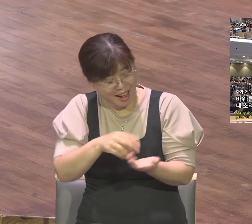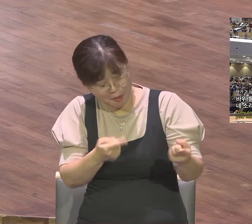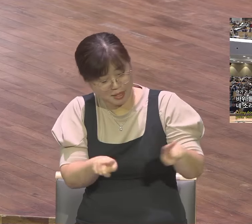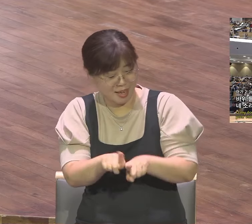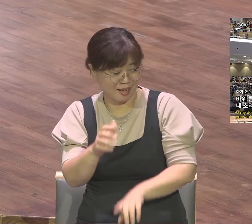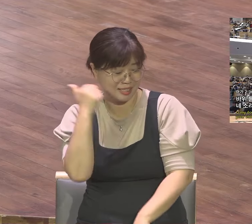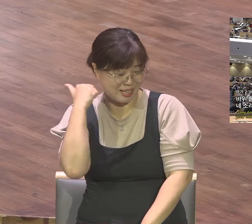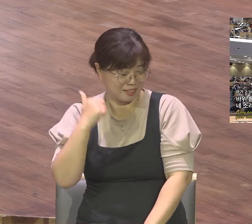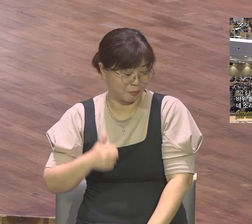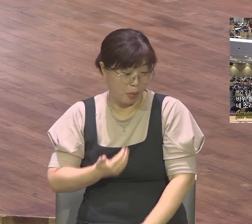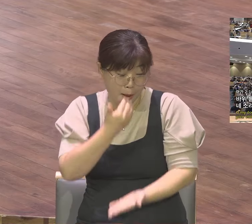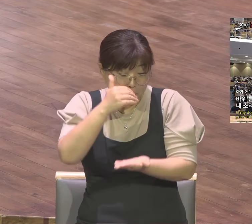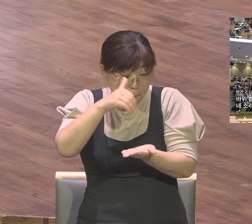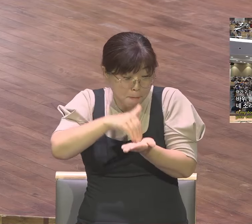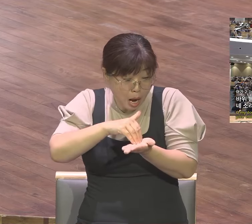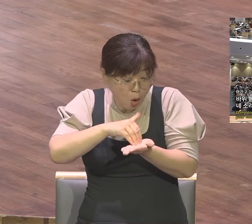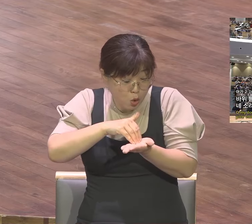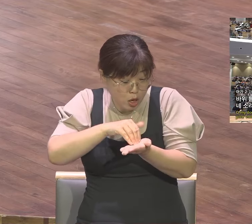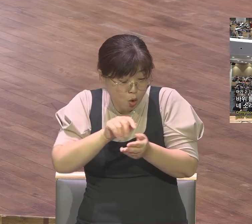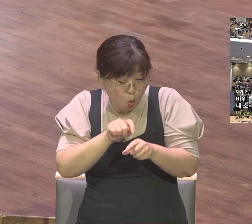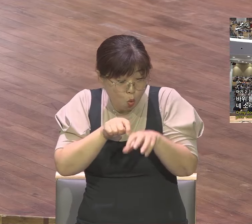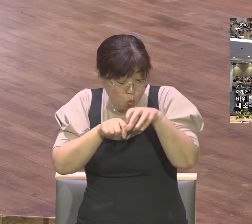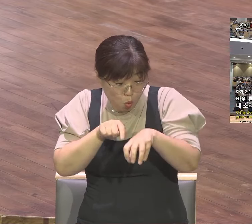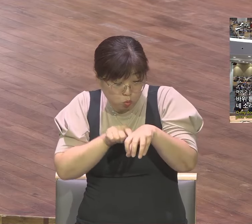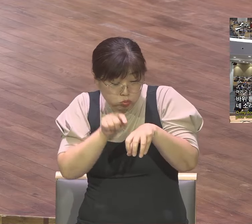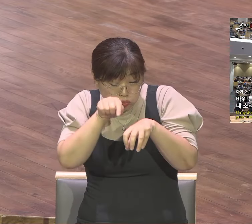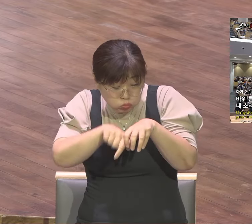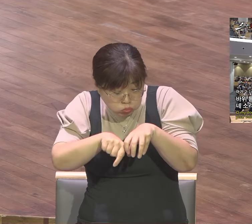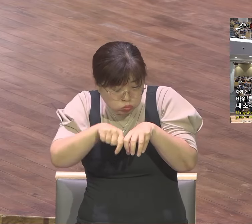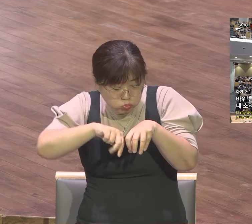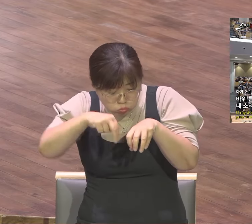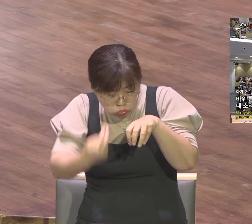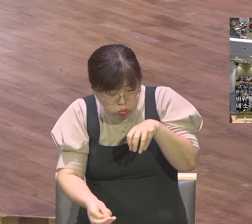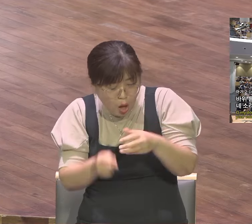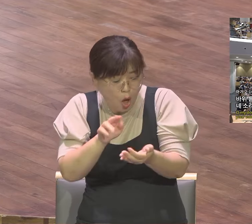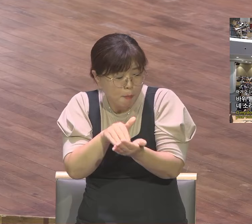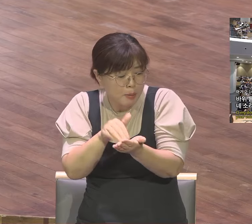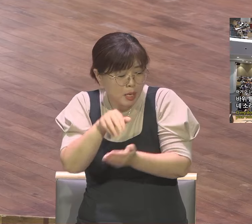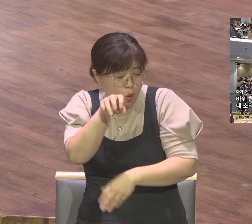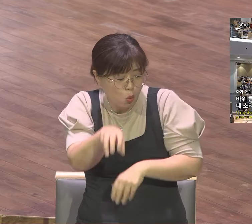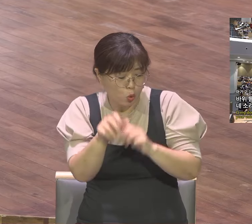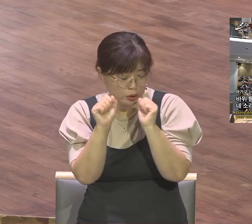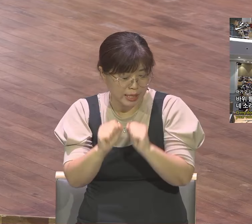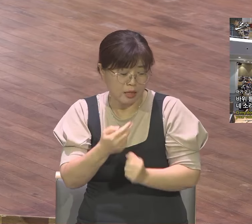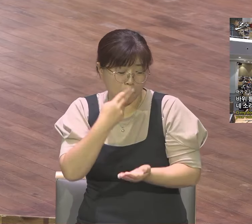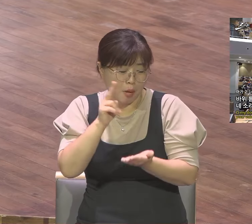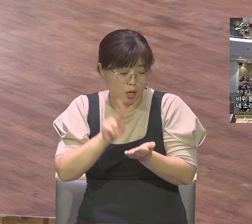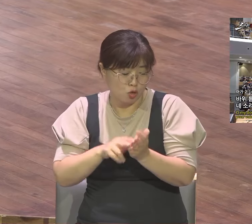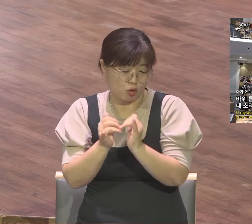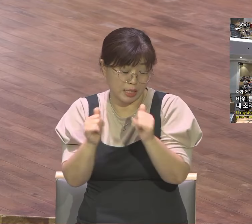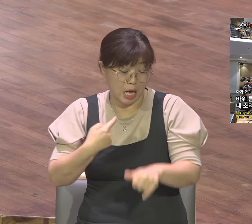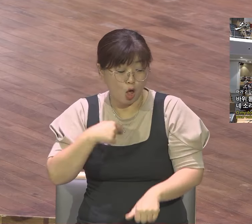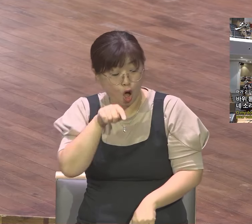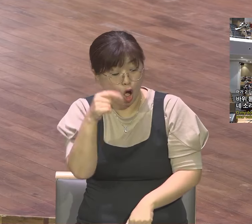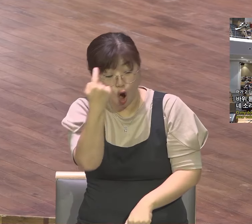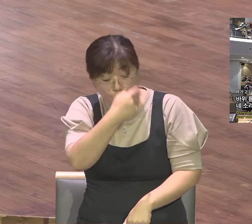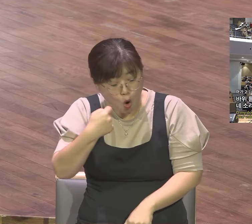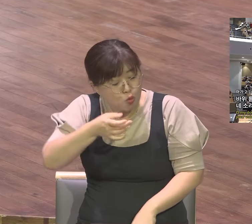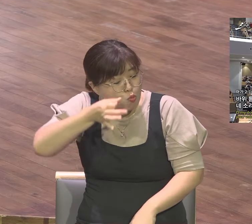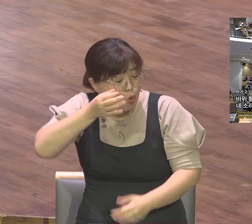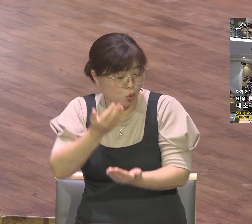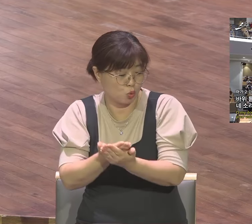가자. 바위 틈 낭떠러지 은밀한 곳에 있는 나의 비둘기야, 내가 내 얼굴을 보게 하라, 내